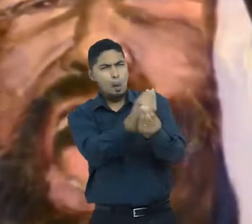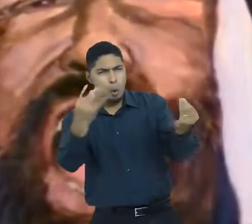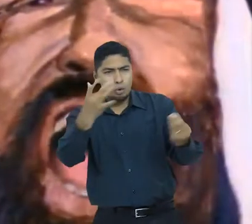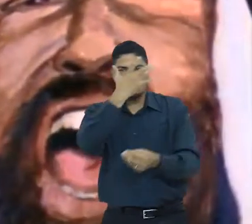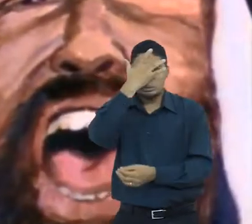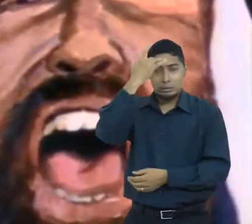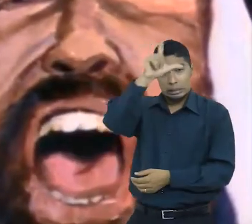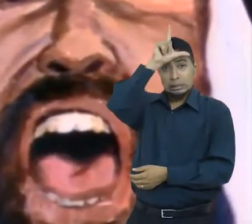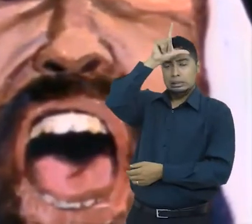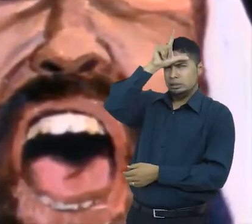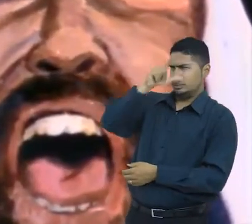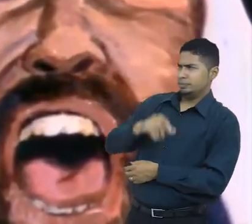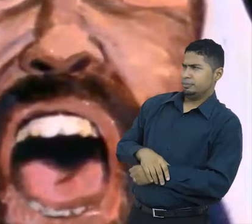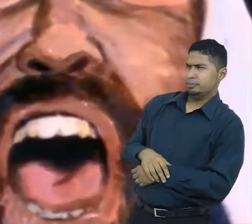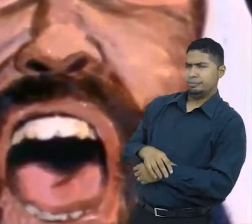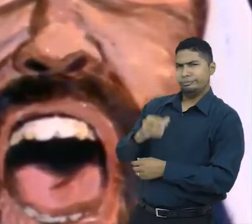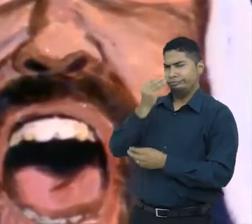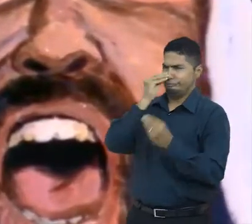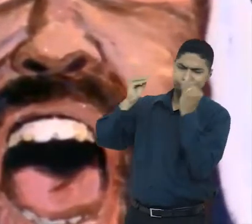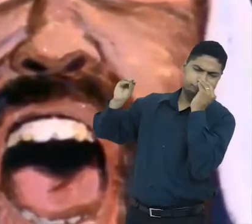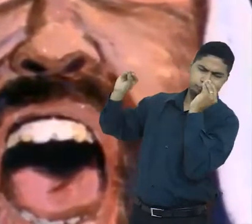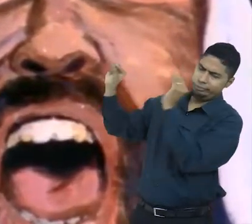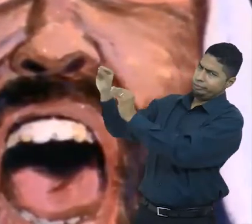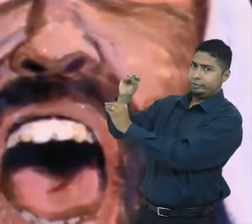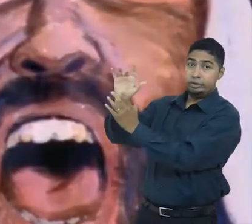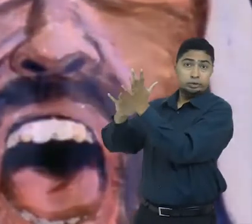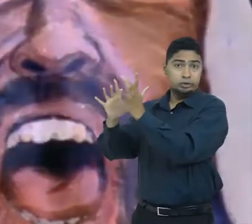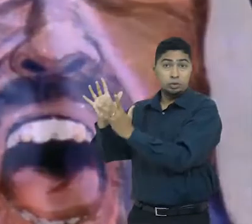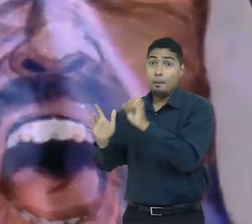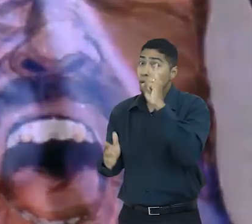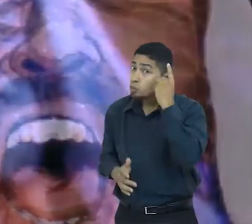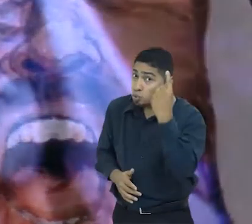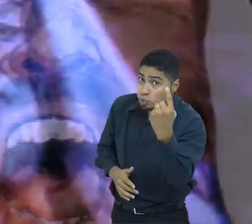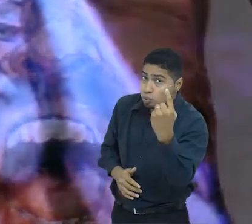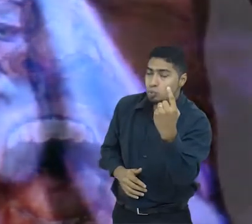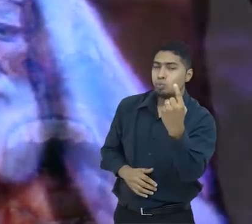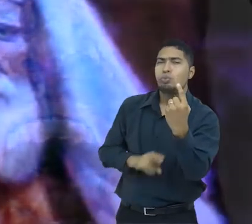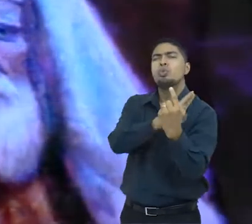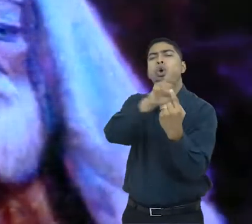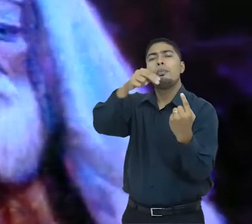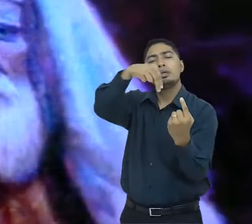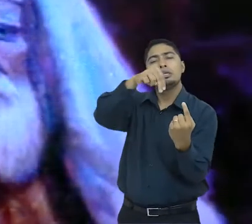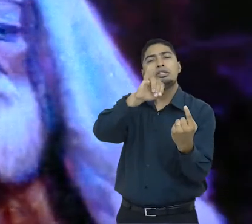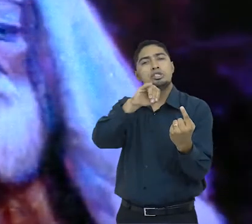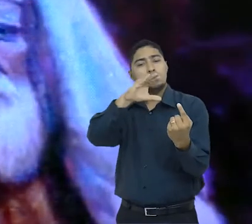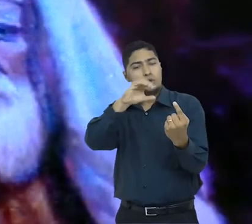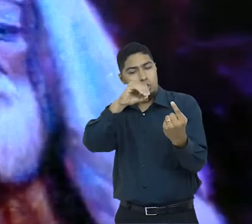políticos rejeitaram os ensinos de Jesus. No entanto, um deles, um fariseu chamado Nicodemos, foi procurá-lo à